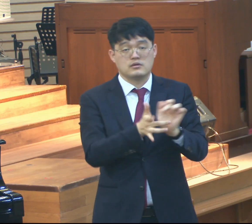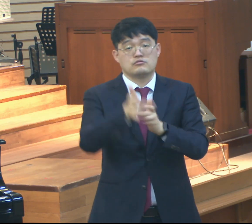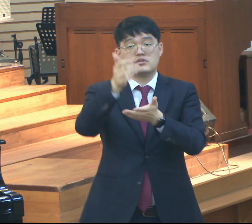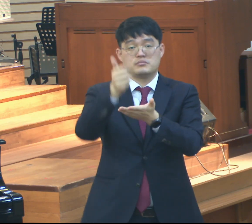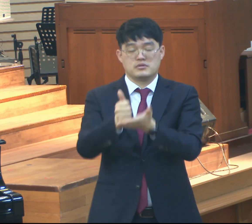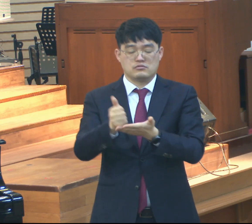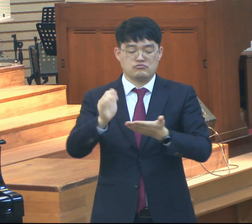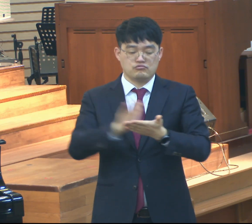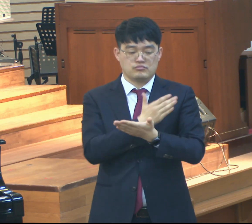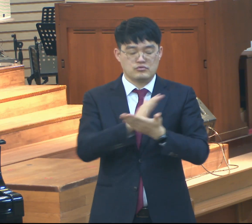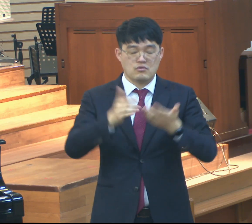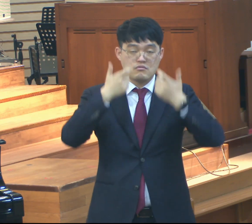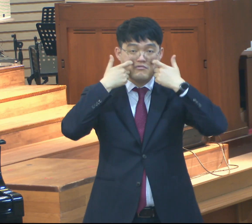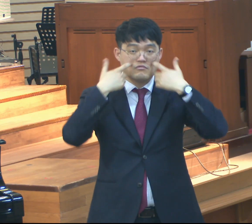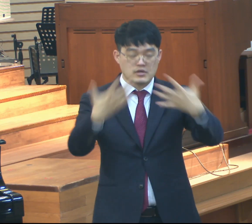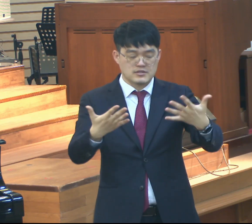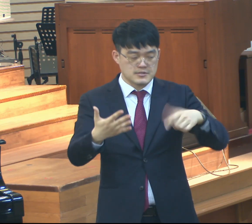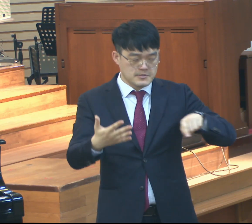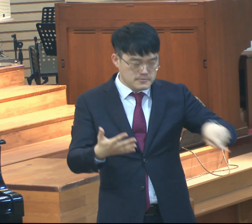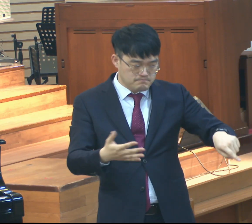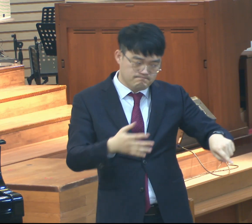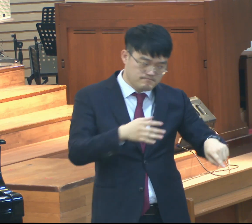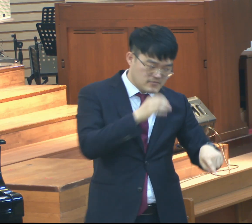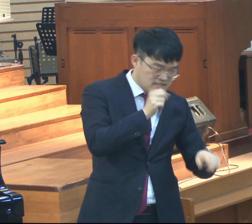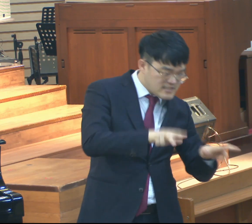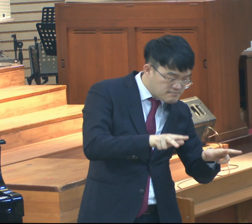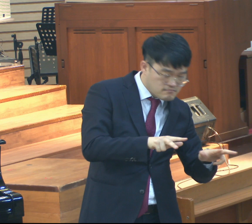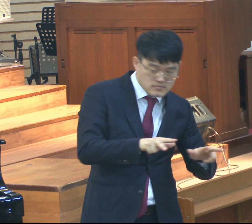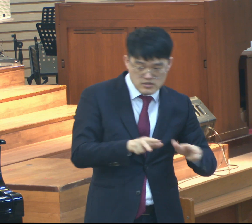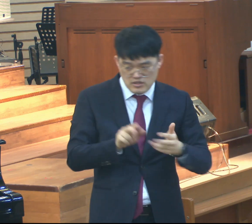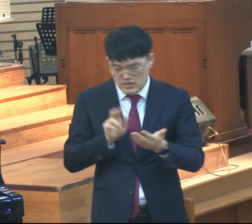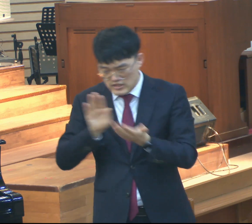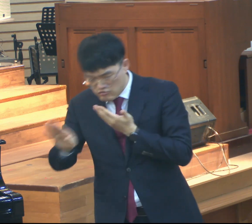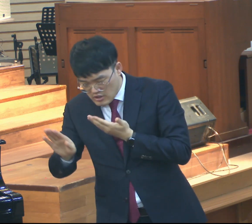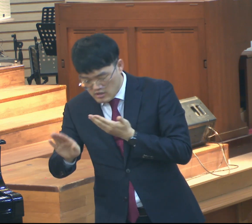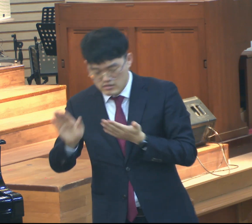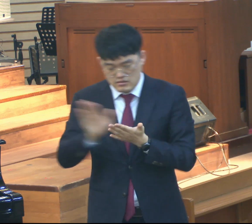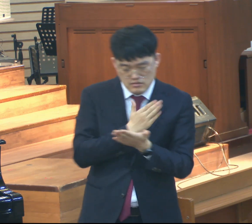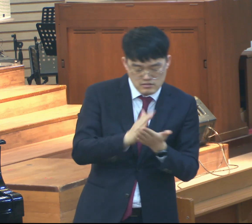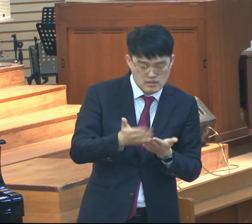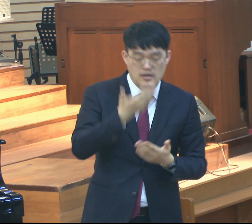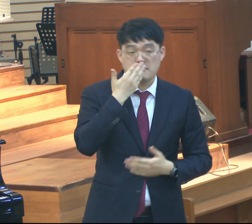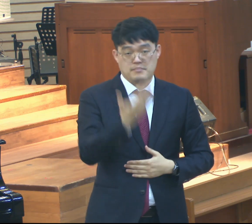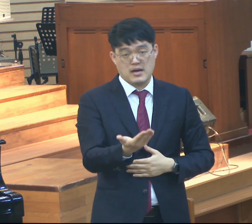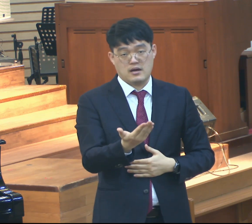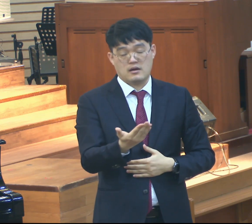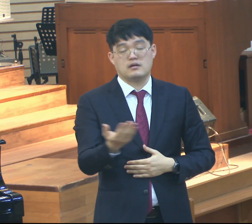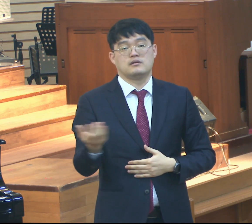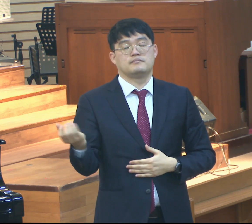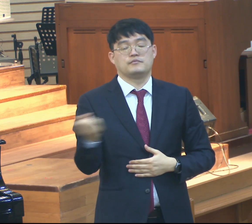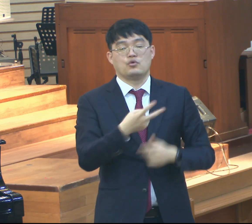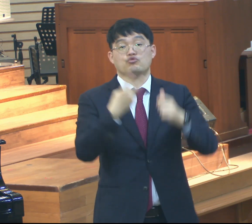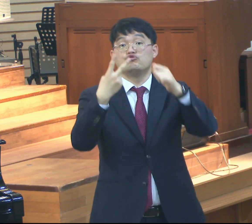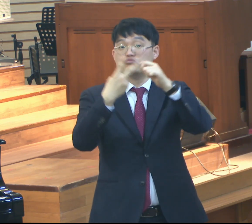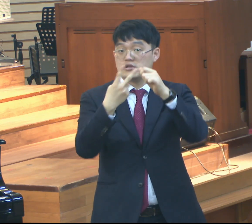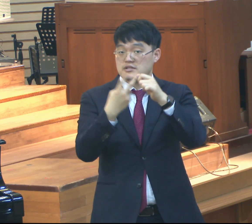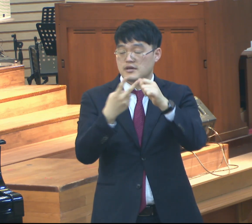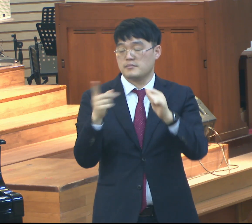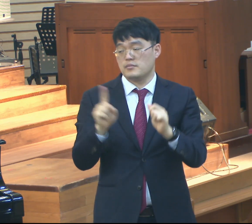잘 하셨던 지혜를 가졌던 분이시죠. 또 하나의 실수를 할 수 있는 가능성은 안나스를